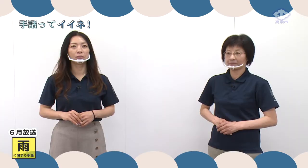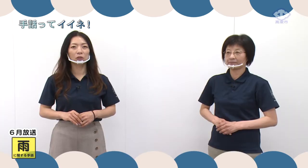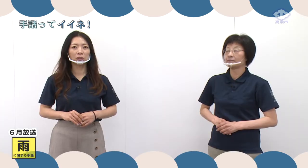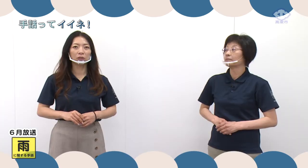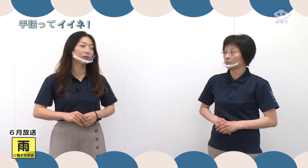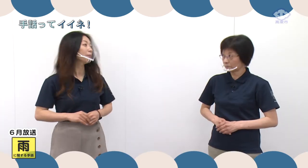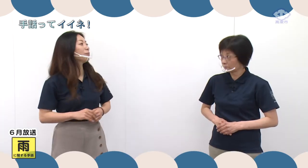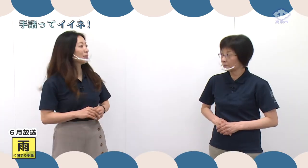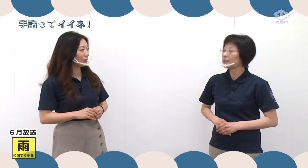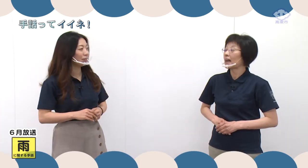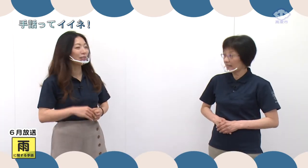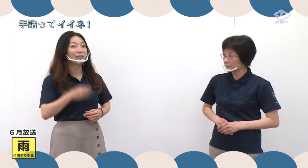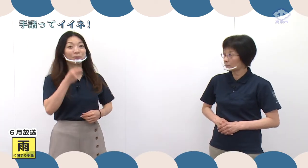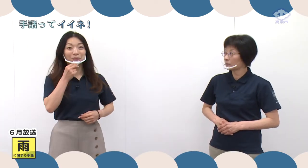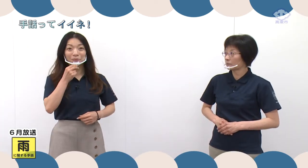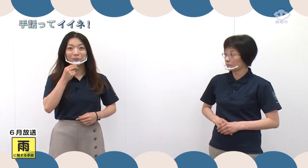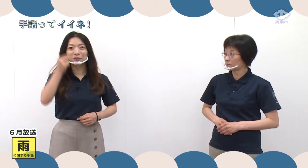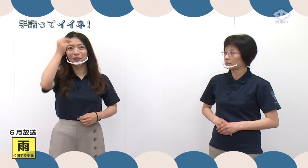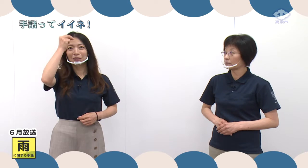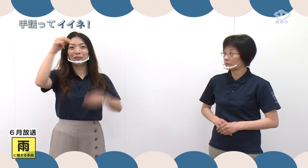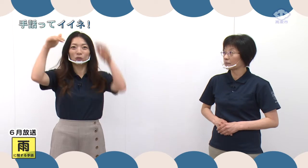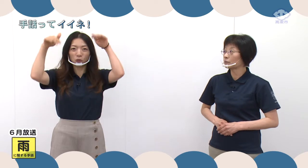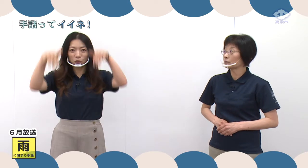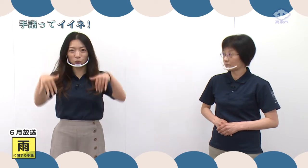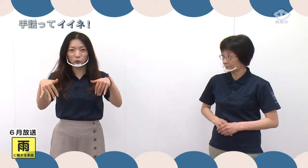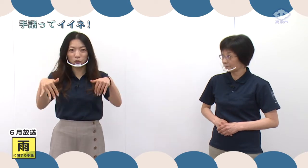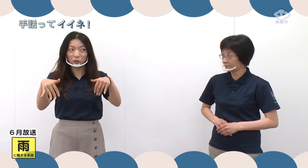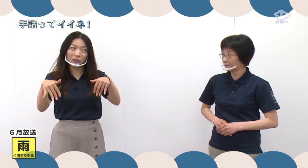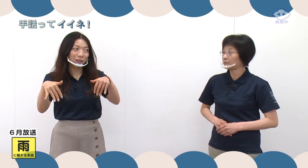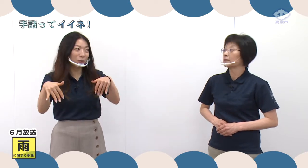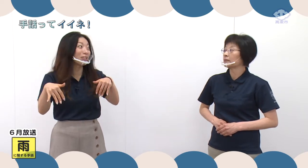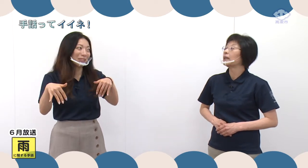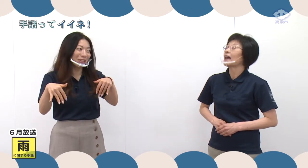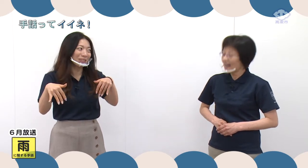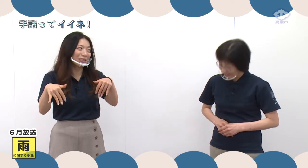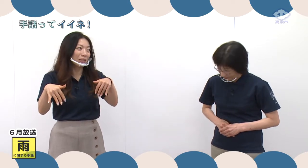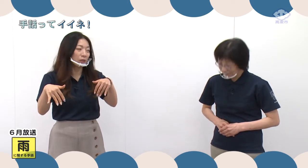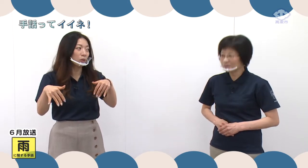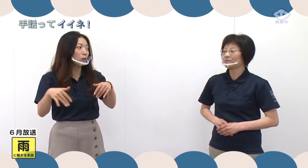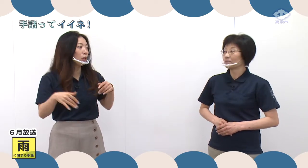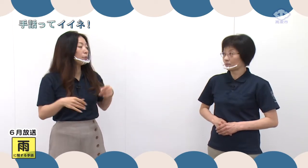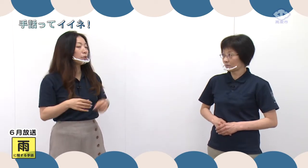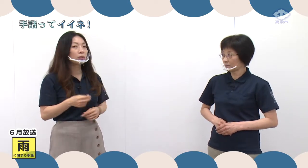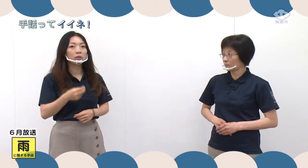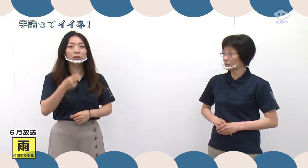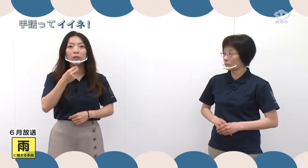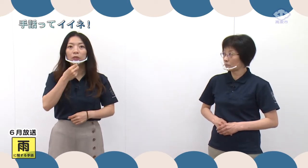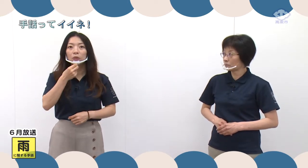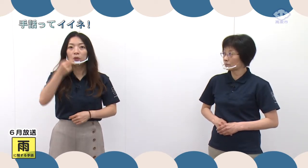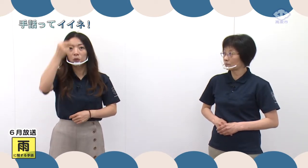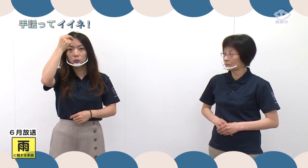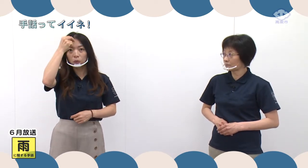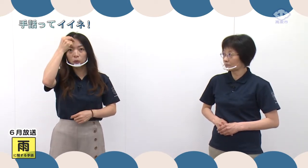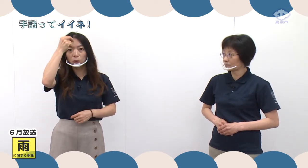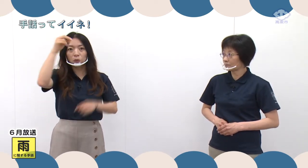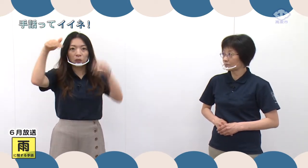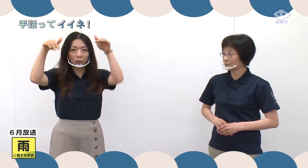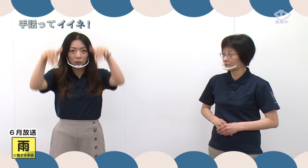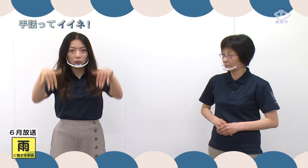はい、やってみますね。 はい、 梅雨で OK ですか？ はい、 はい、幅さん、なんでこれで